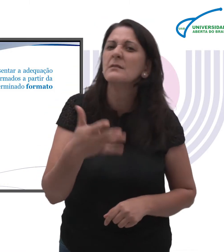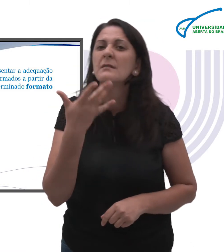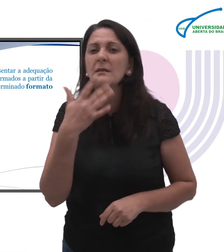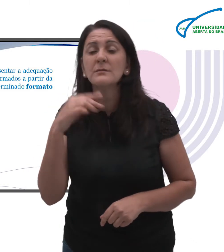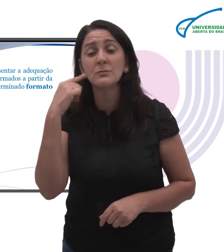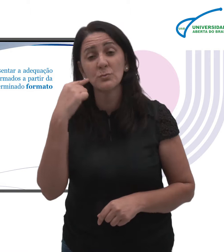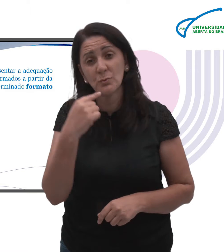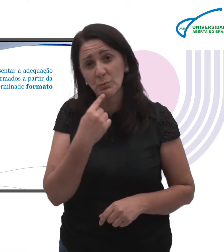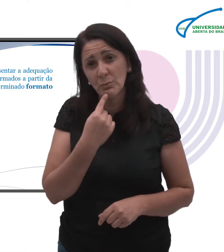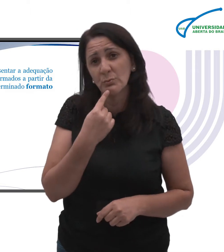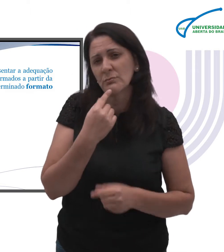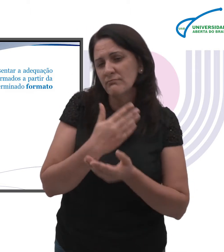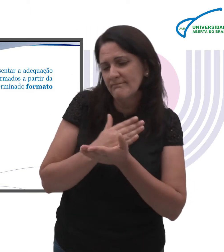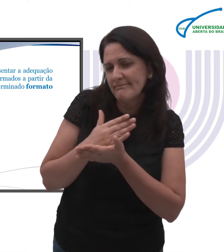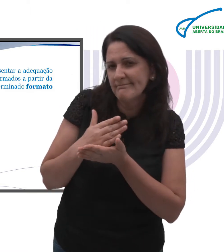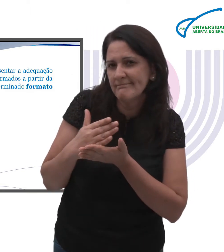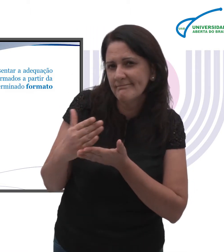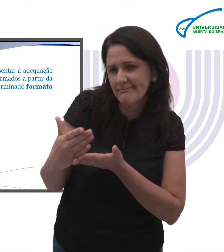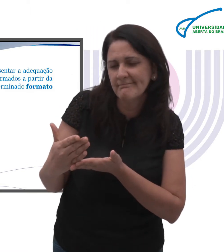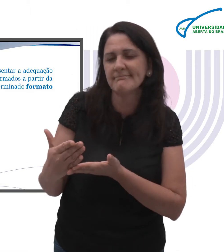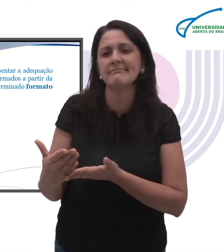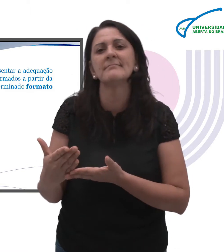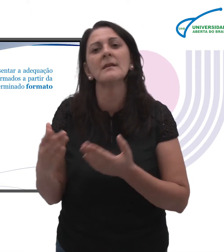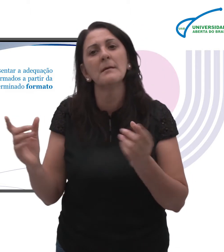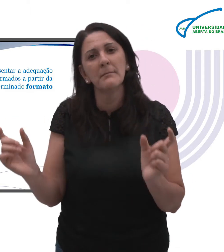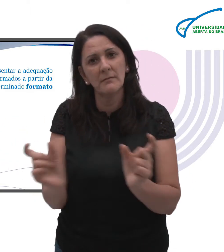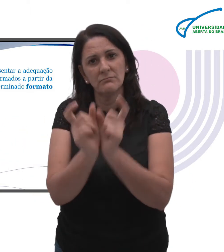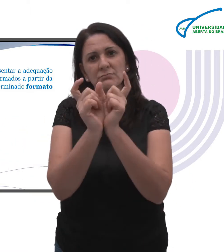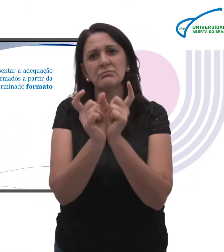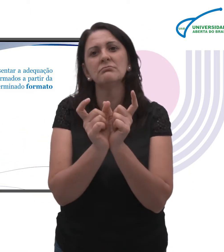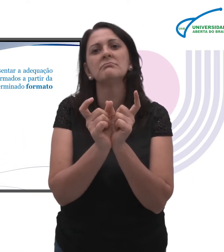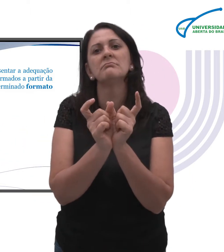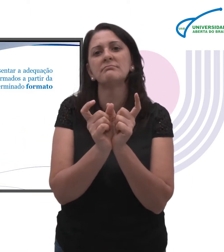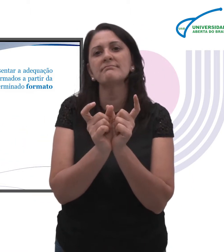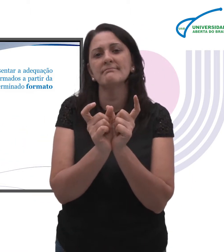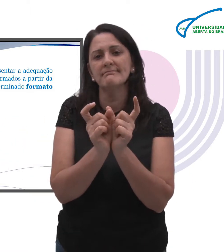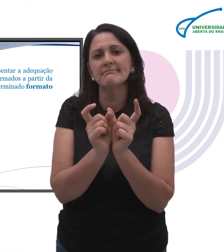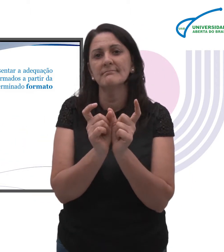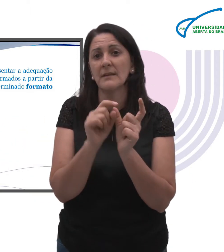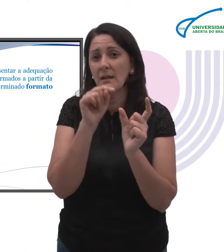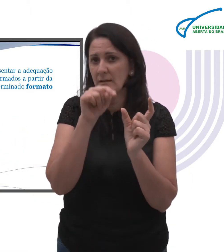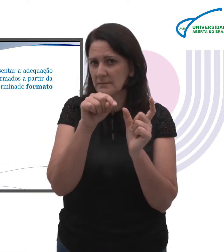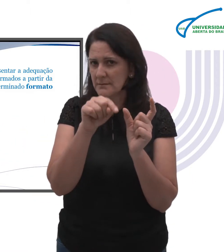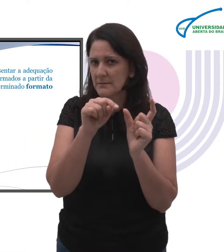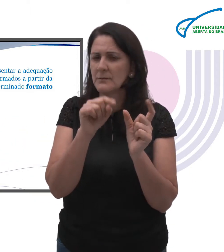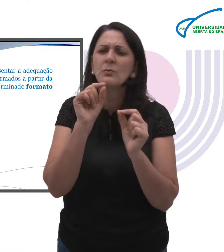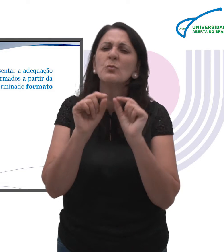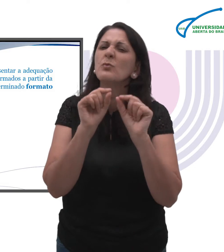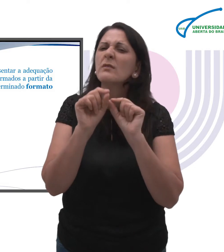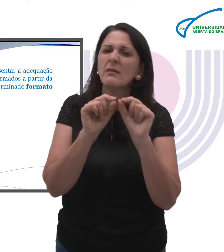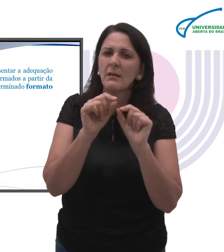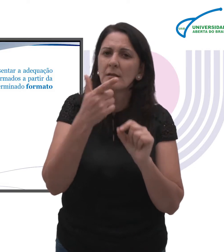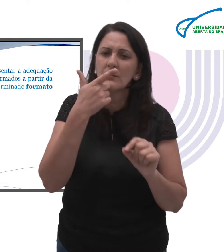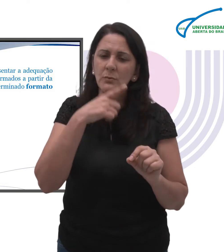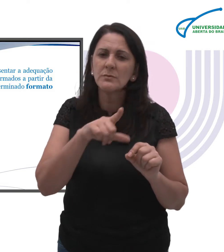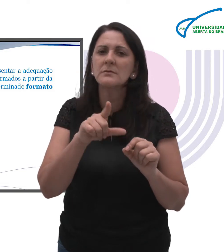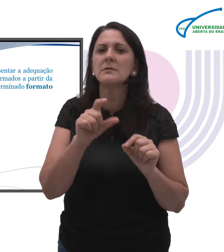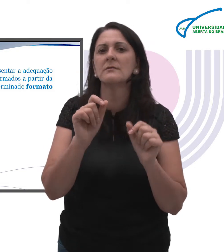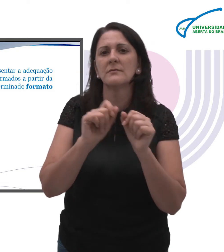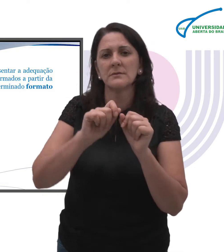criança surda começa a apresentar adequação dos compostos, ou seja, consegue executar sinais